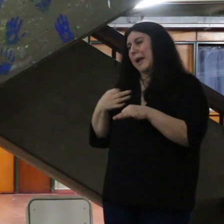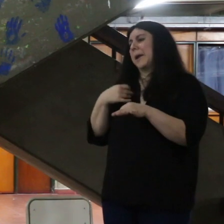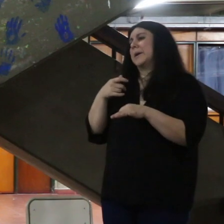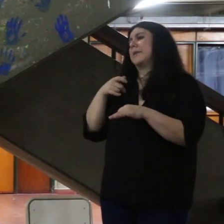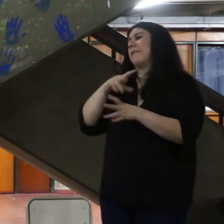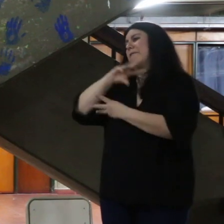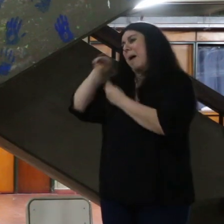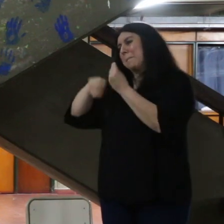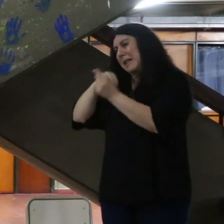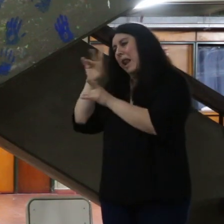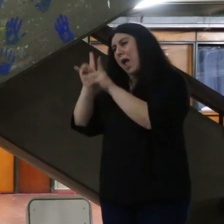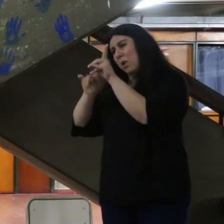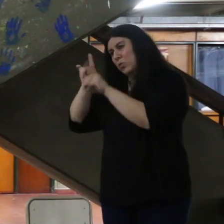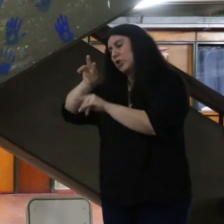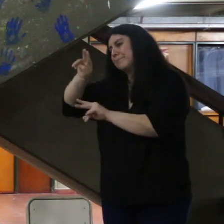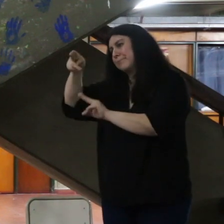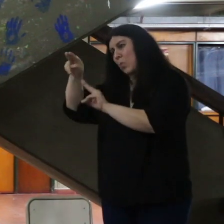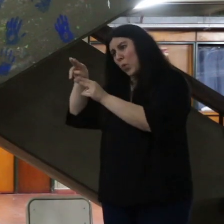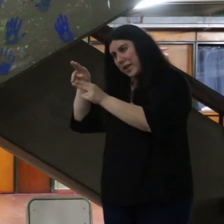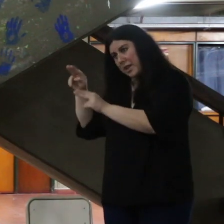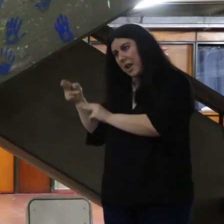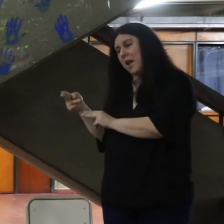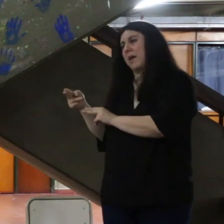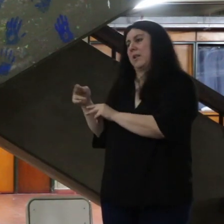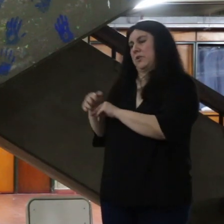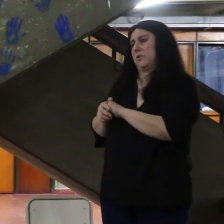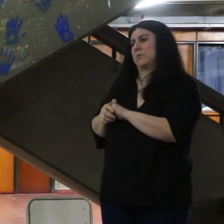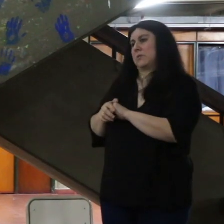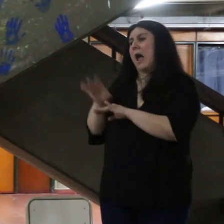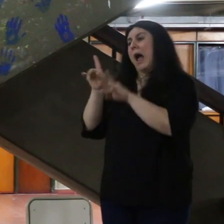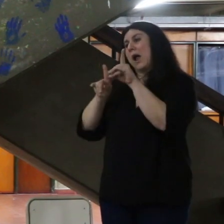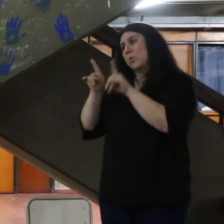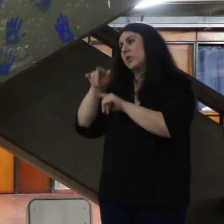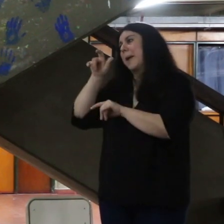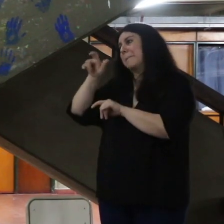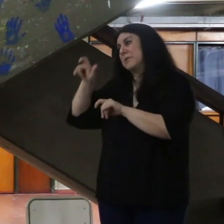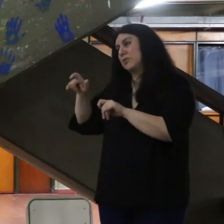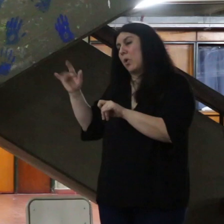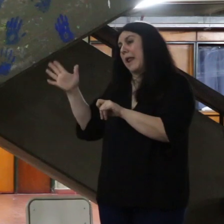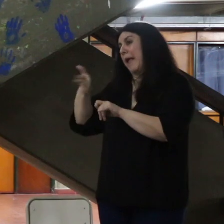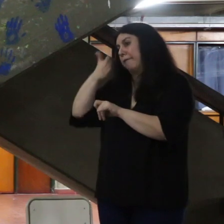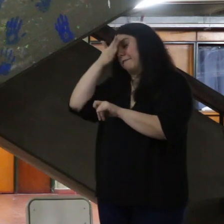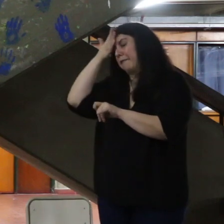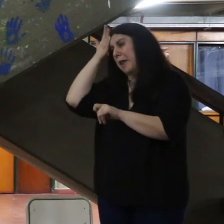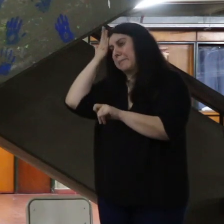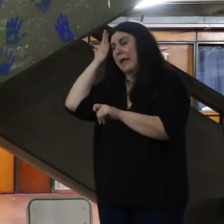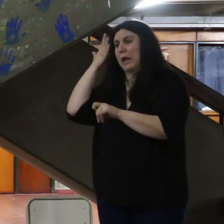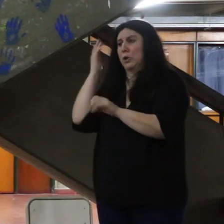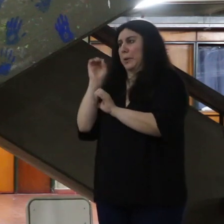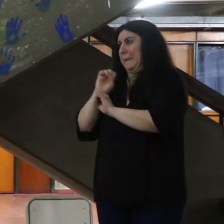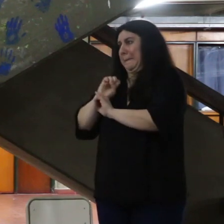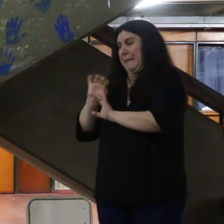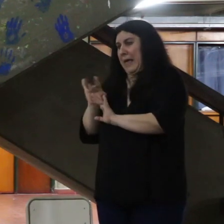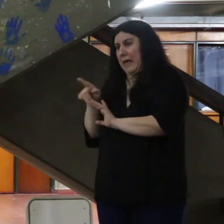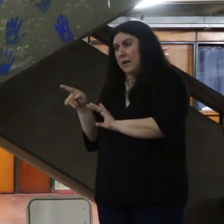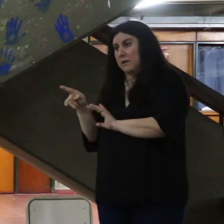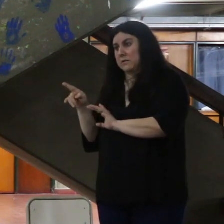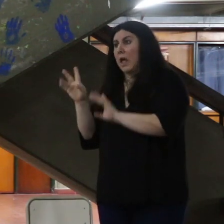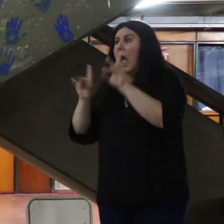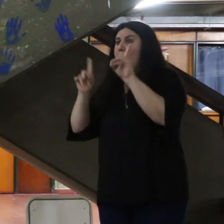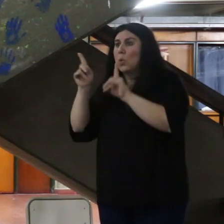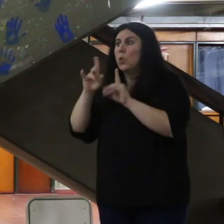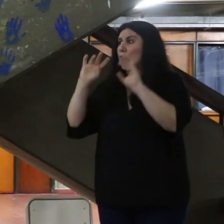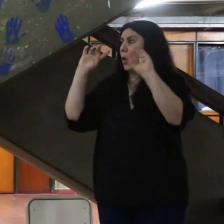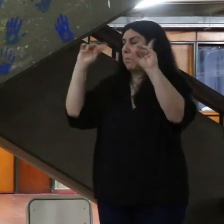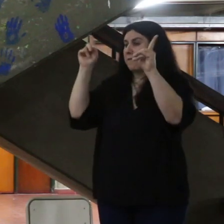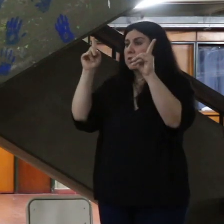parientes que murieron, parientes que quedaron mal después de la enfermedad, que tenemos en las escuelas docentes